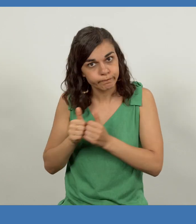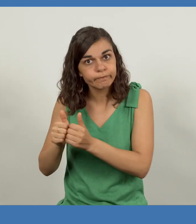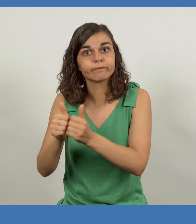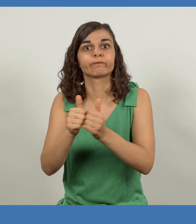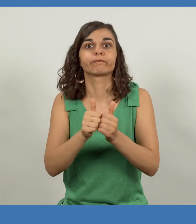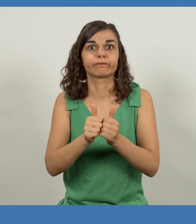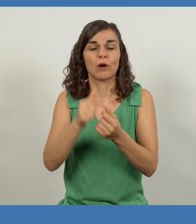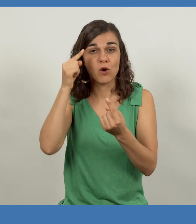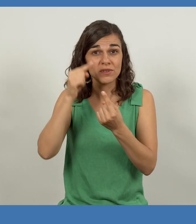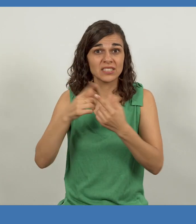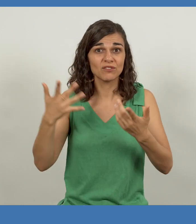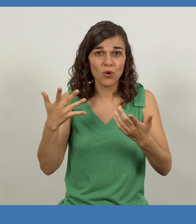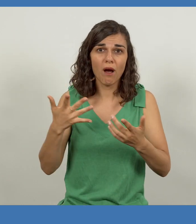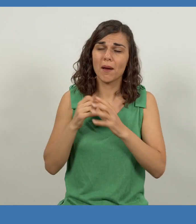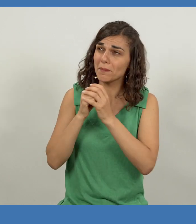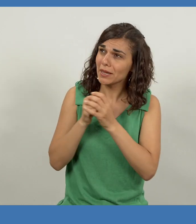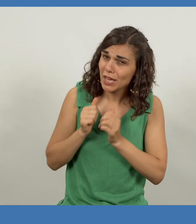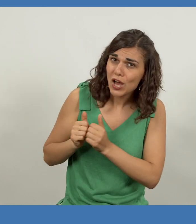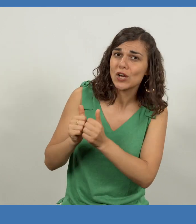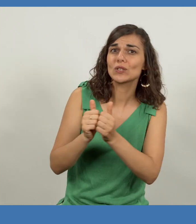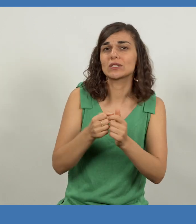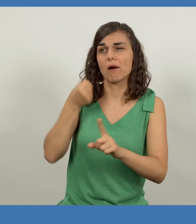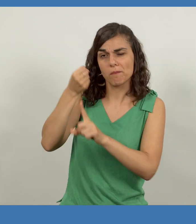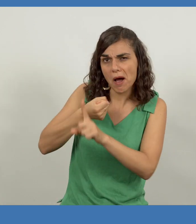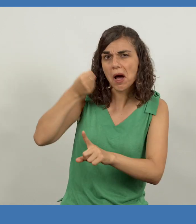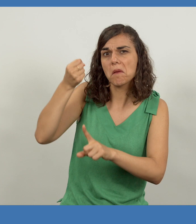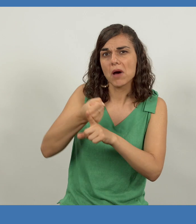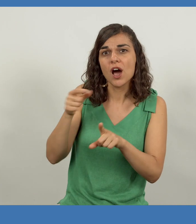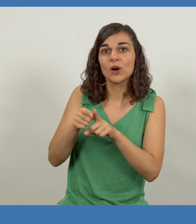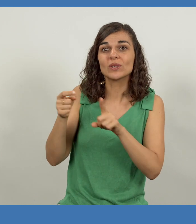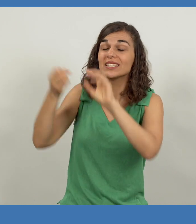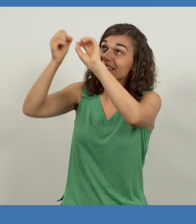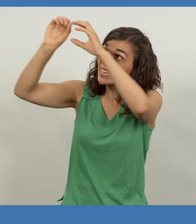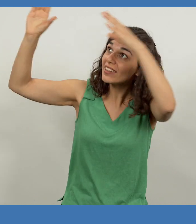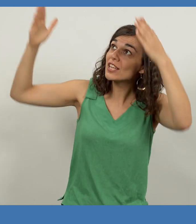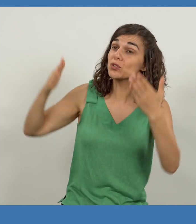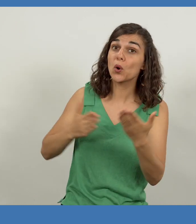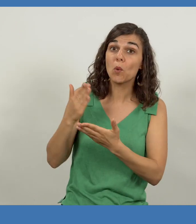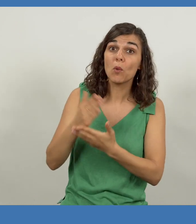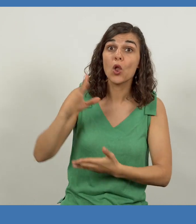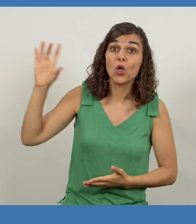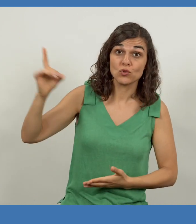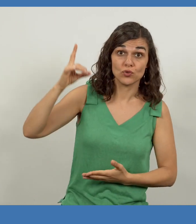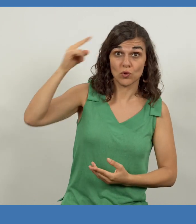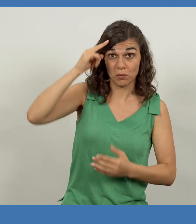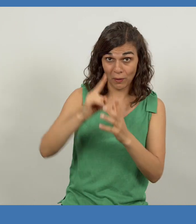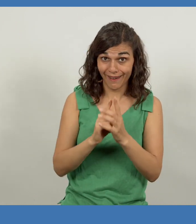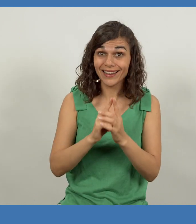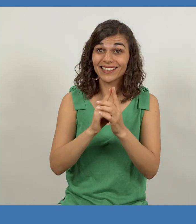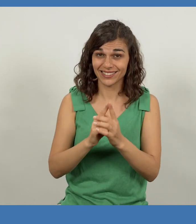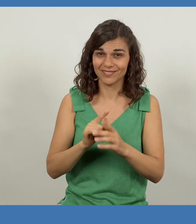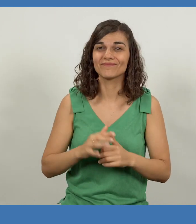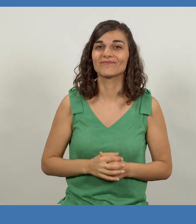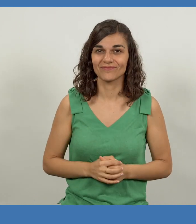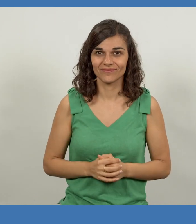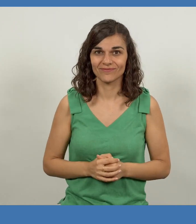sur diverses situations difficiles, pour recevoir ensemble la révélation du plan de Dieu pour son Église.